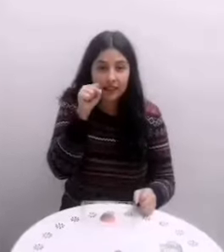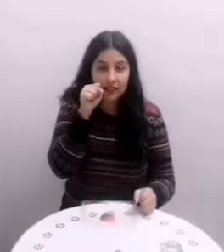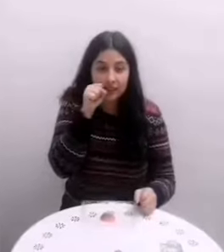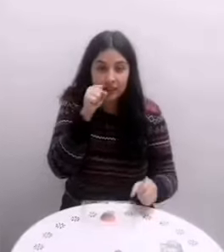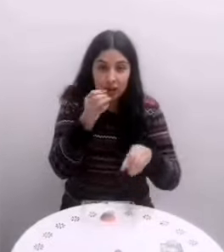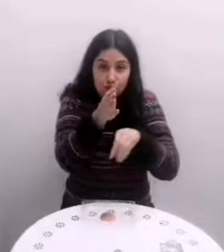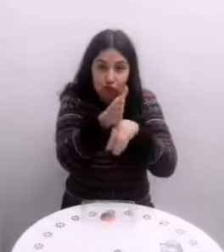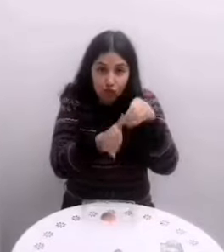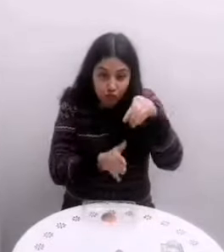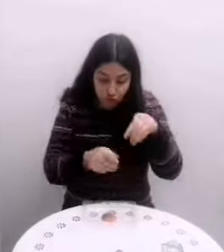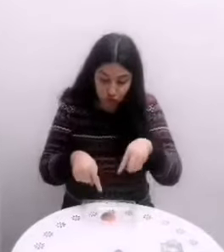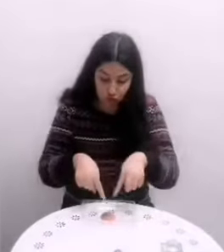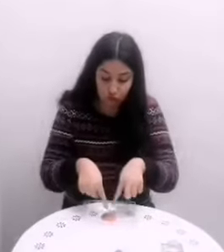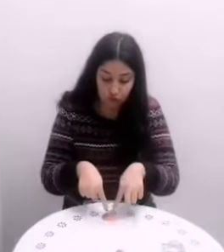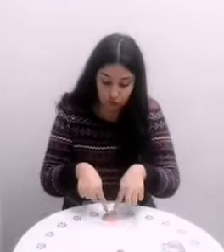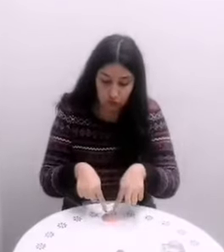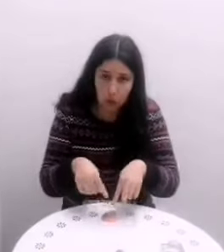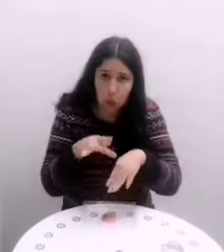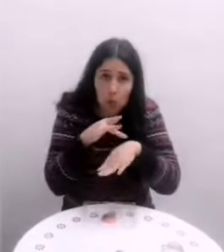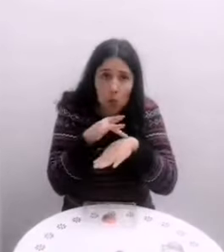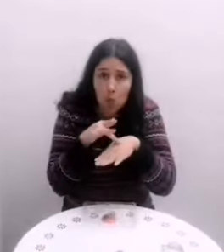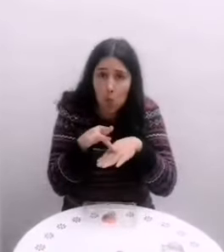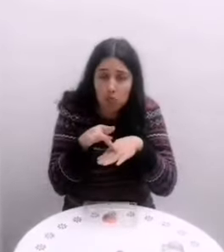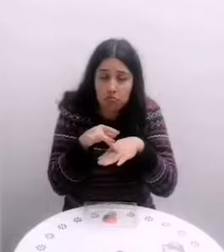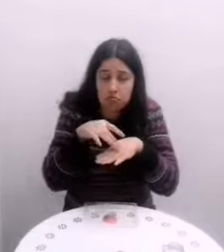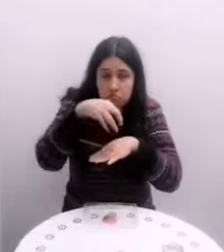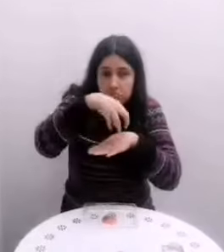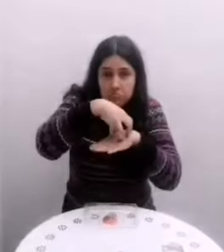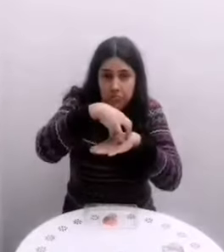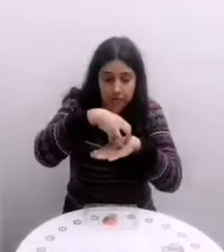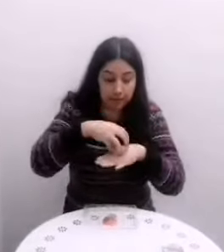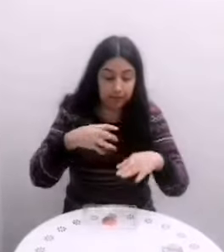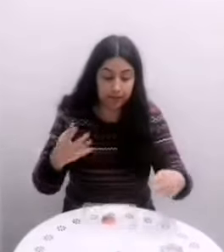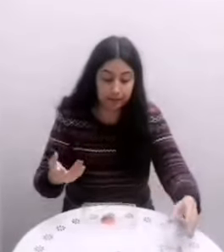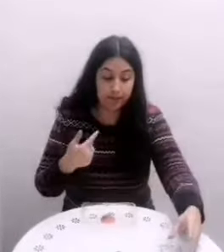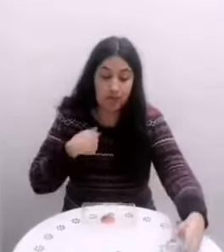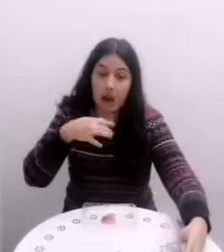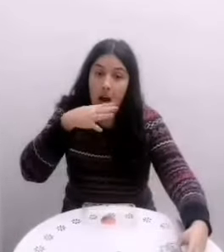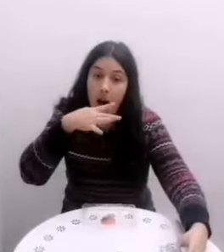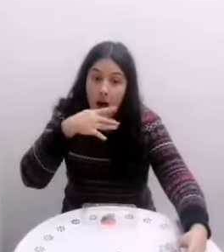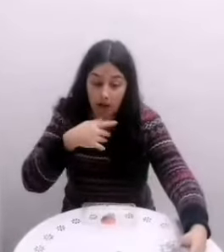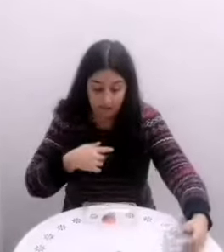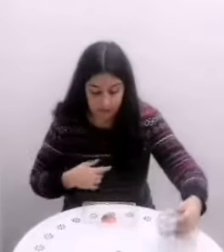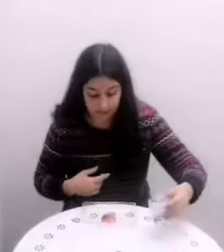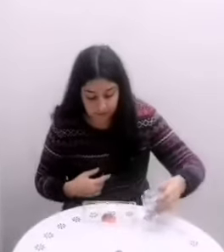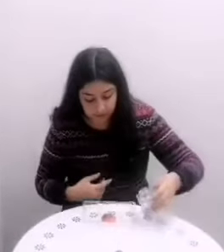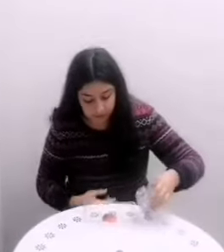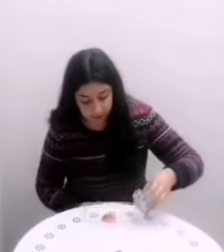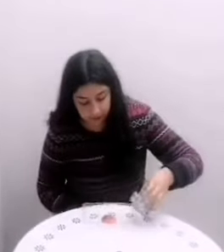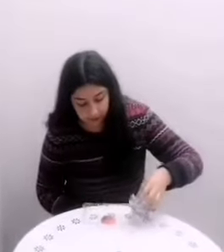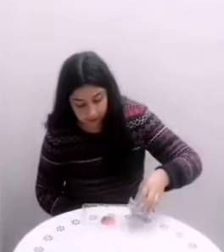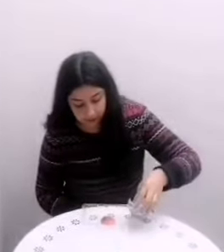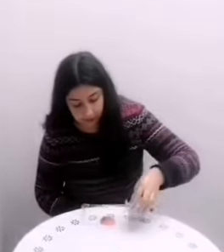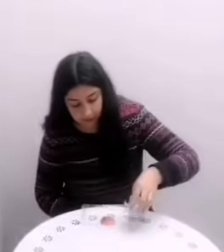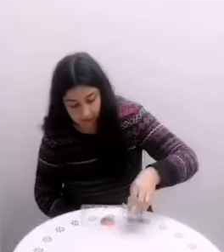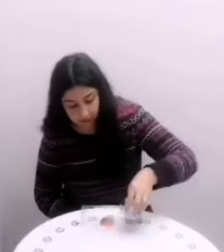El pedazo de zanahoria que corté lo dejé aquí en un plato y ahora le voy a poner agua.